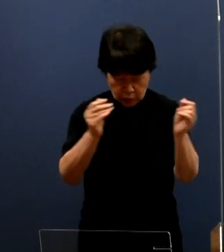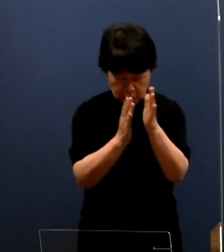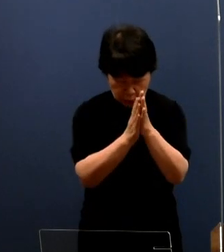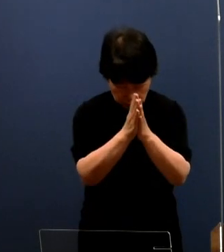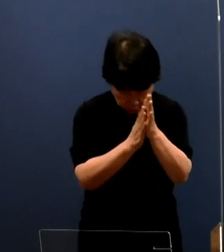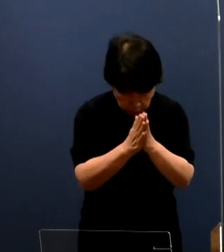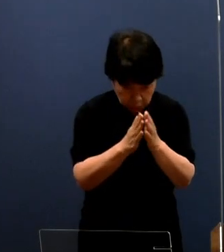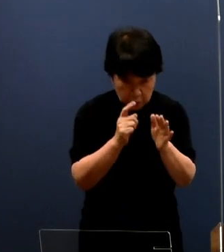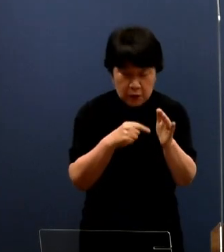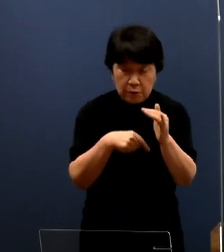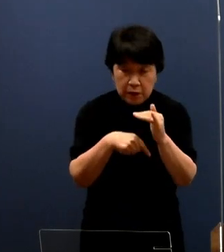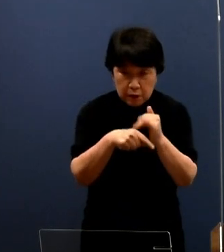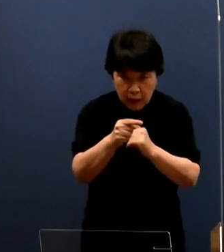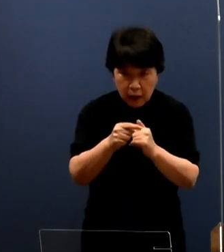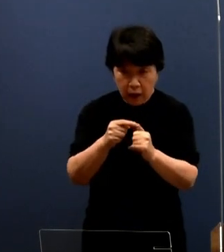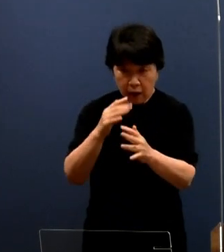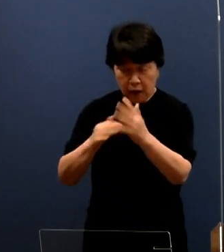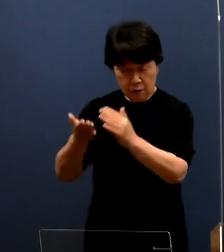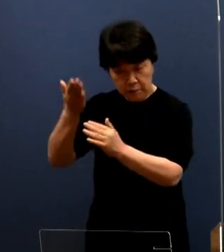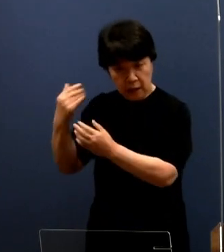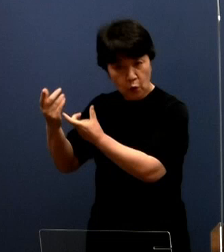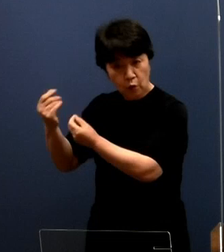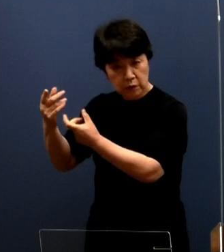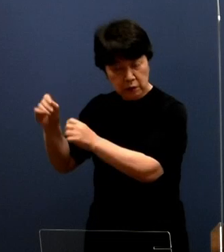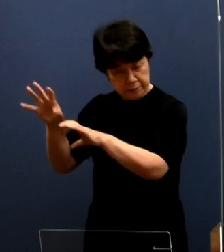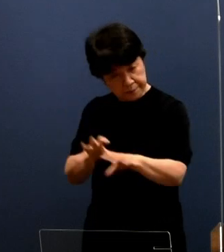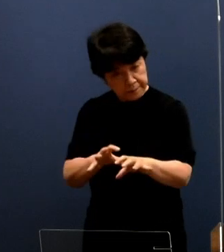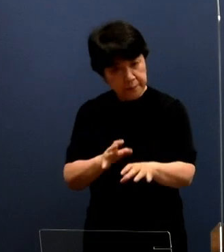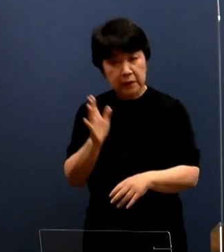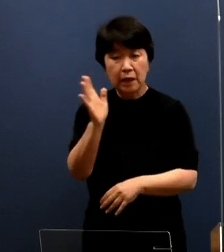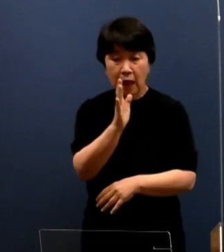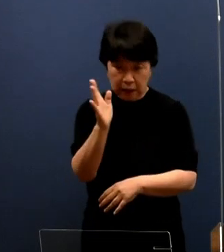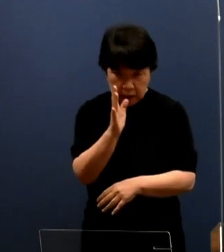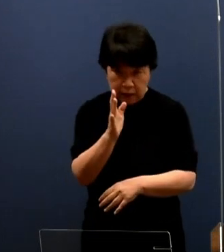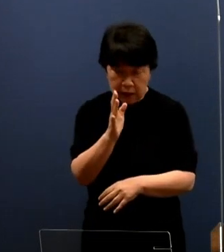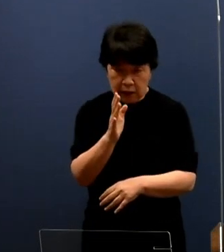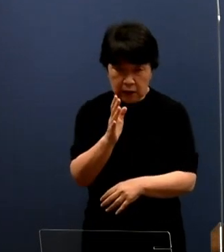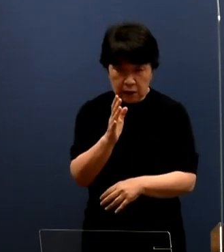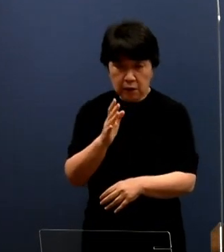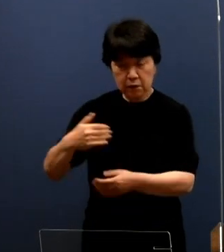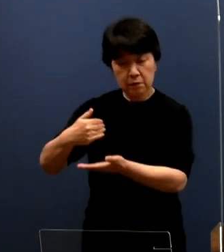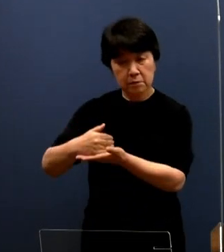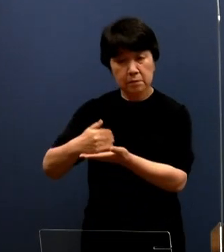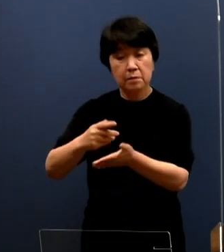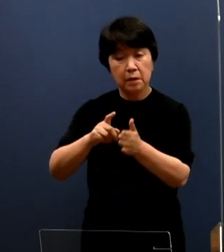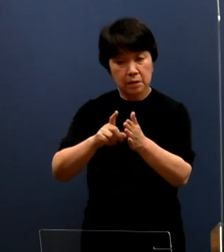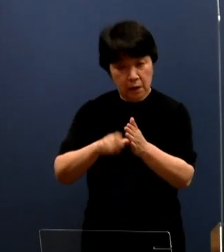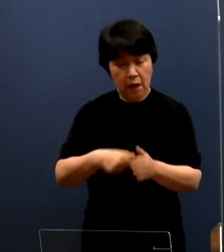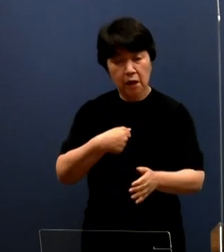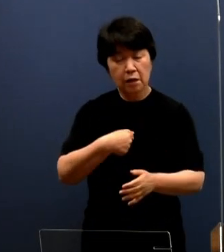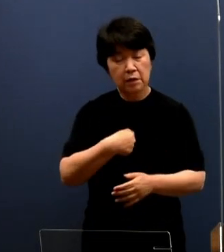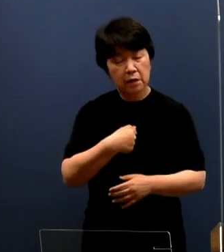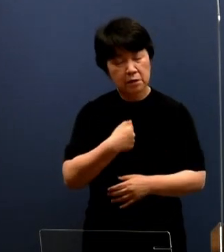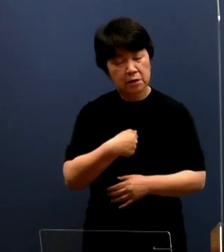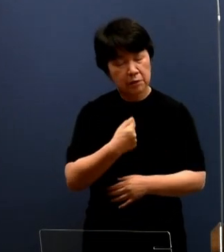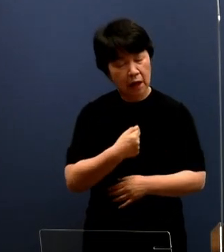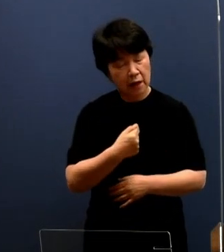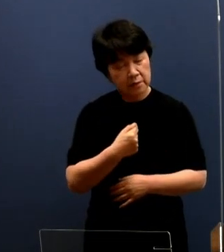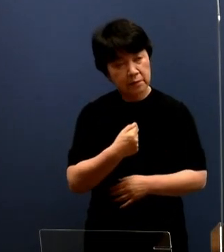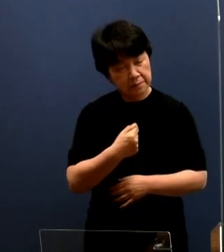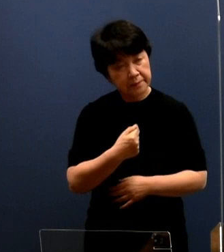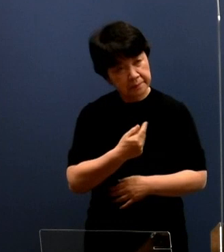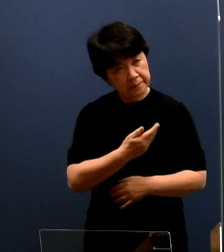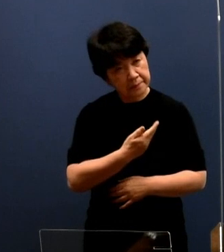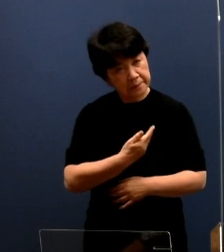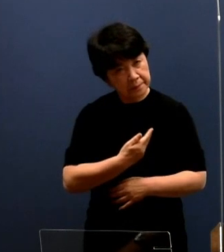るんだというふうにやらずに、まあ、工夫をされているので、まあ、それは許容範囲ではないかというふうに私は思います。ちょっと今頭の中で今考えたんで